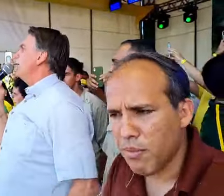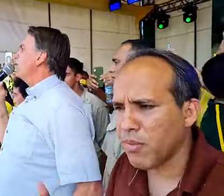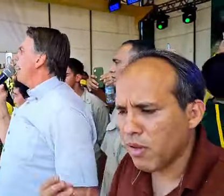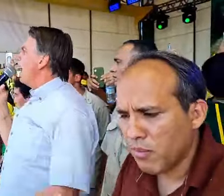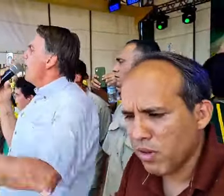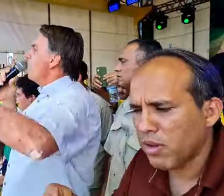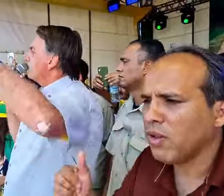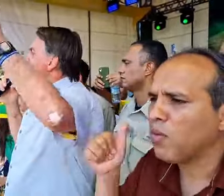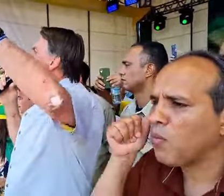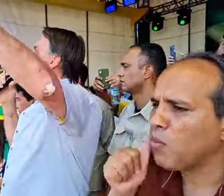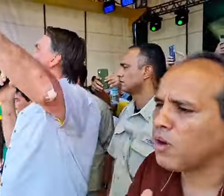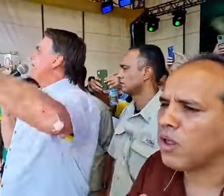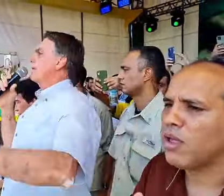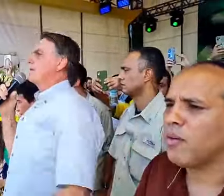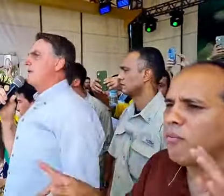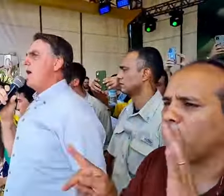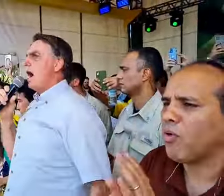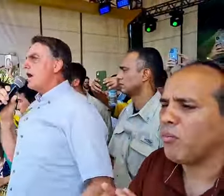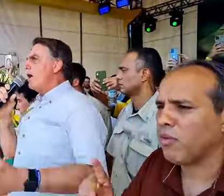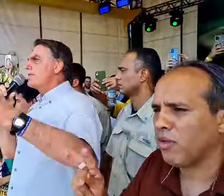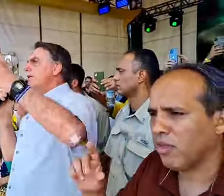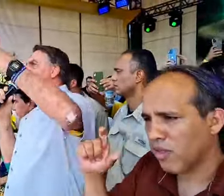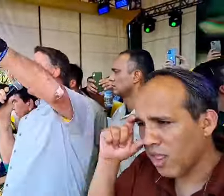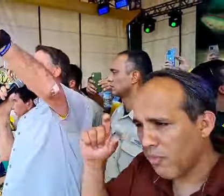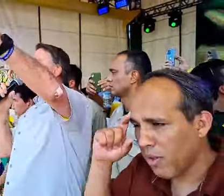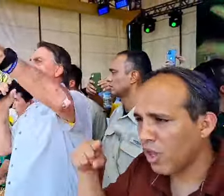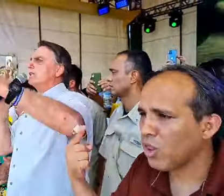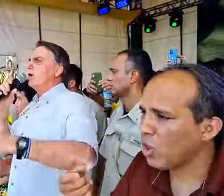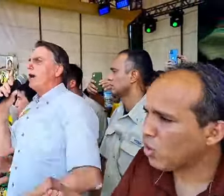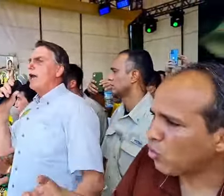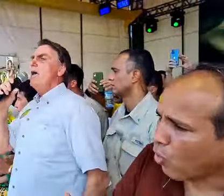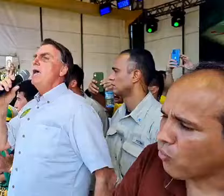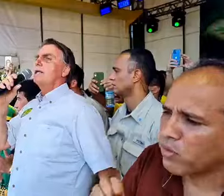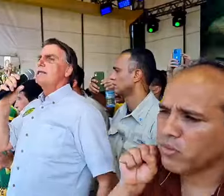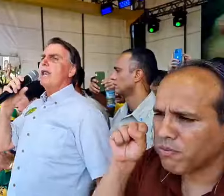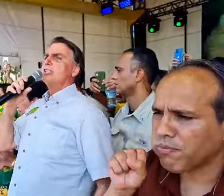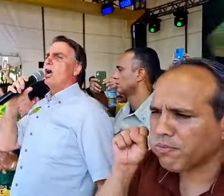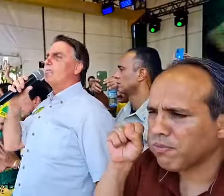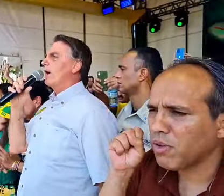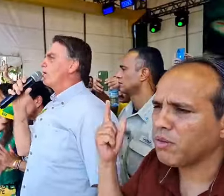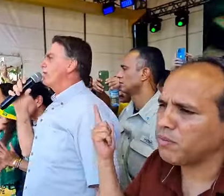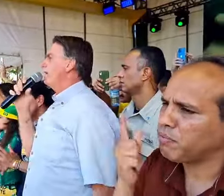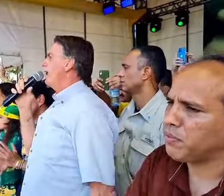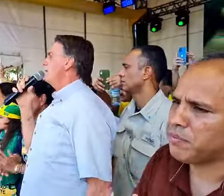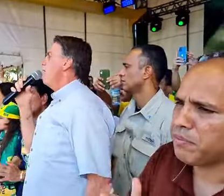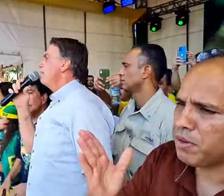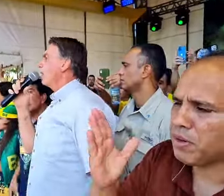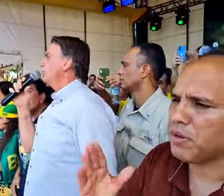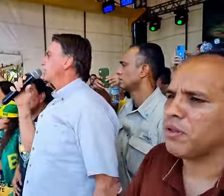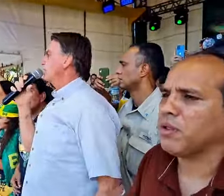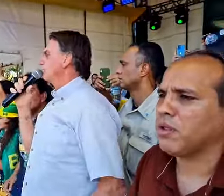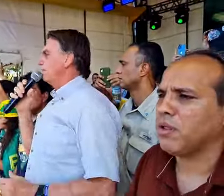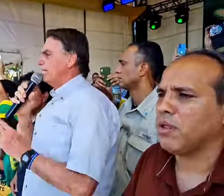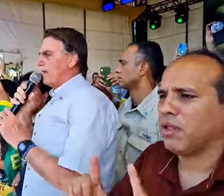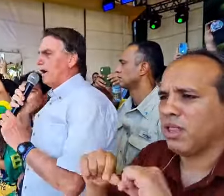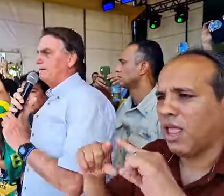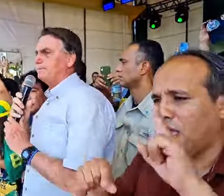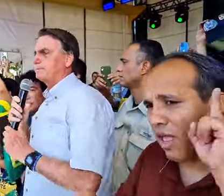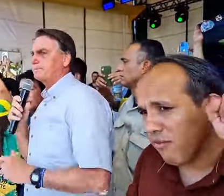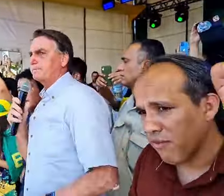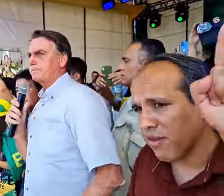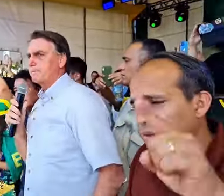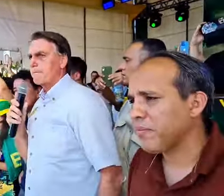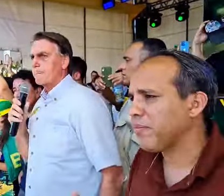Ministério da Mulher, da Damares, a nossa nova senadora que se elegeu pelo Senado, pelo Distrito